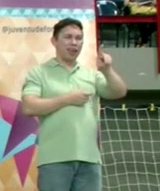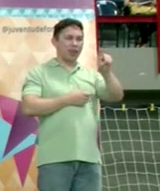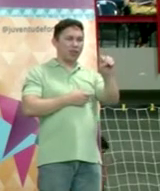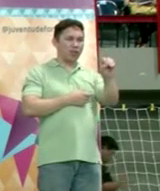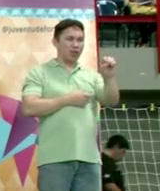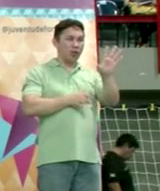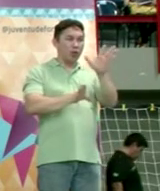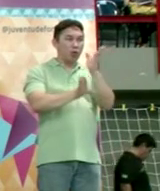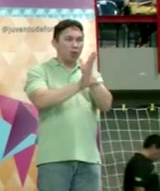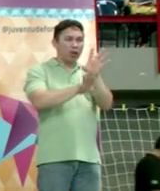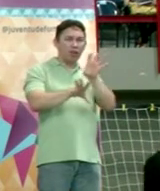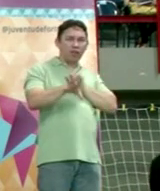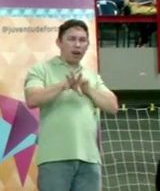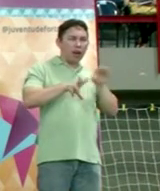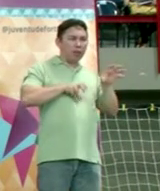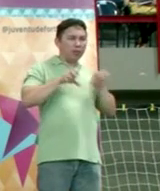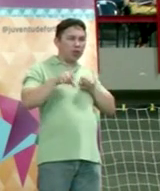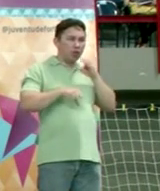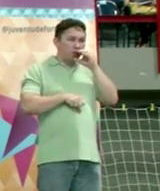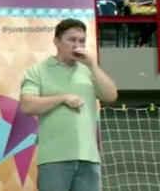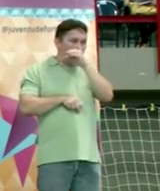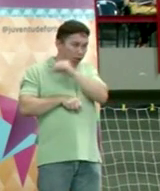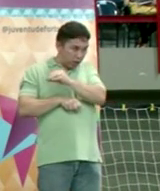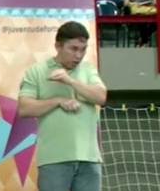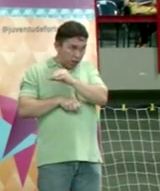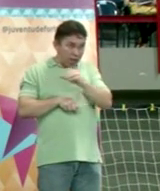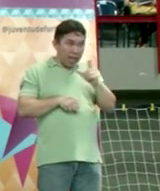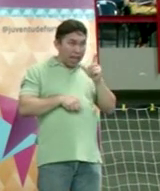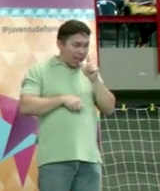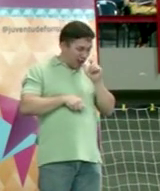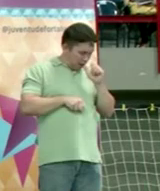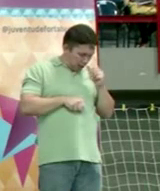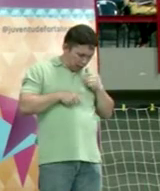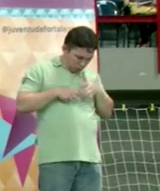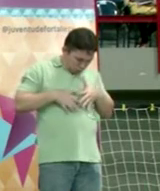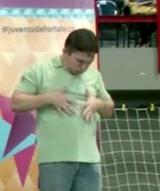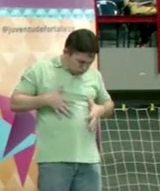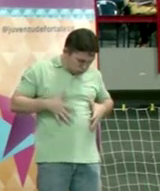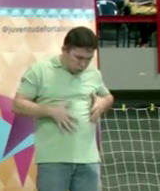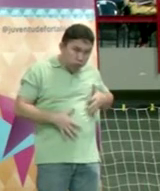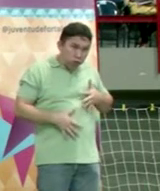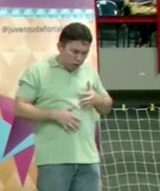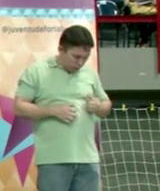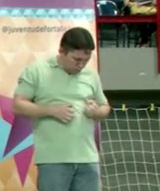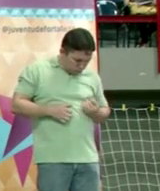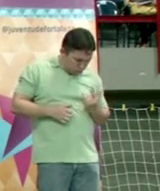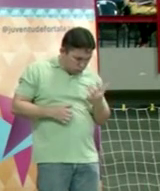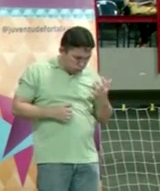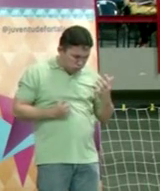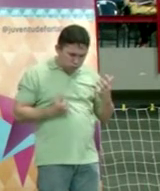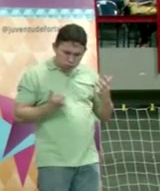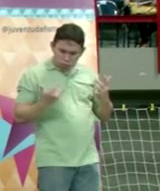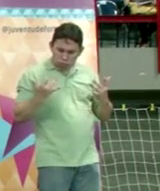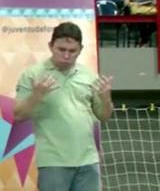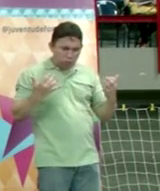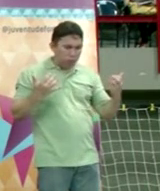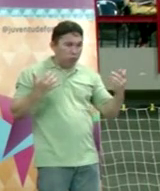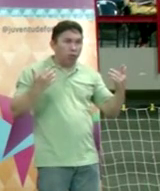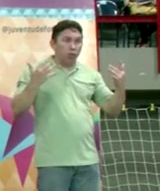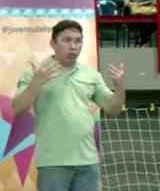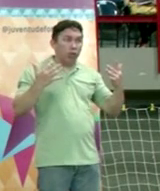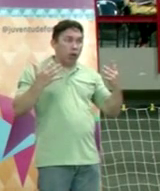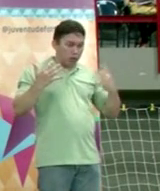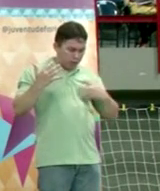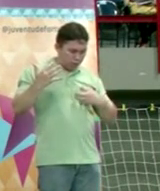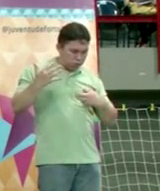vai absorver calor. Então, na hora que essa água do teu corpo, ela vai vaporizando, ela vai tirando